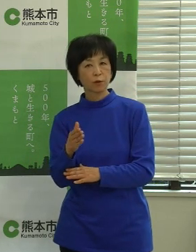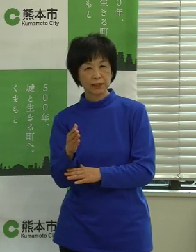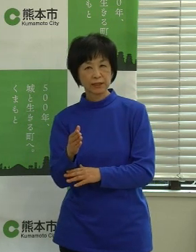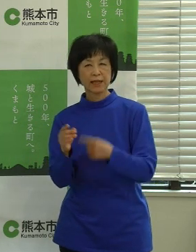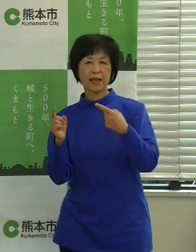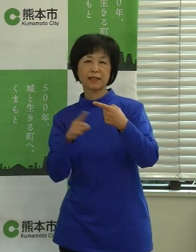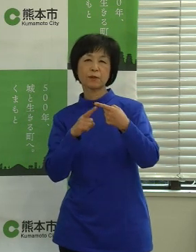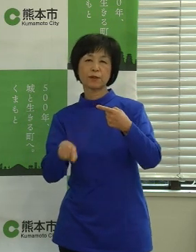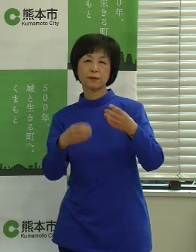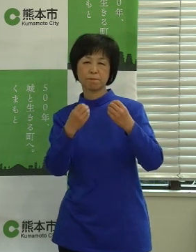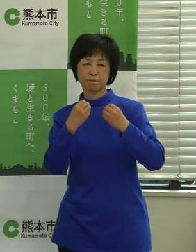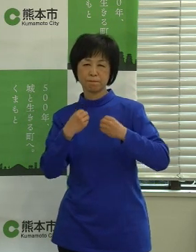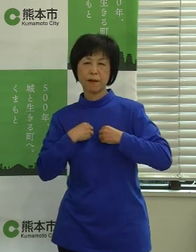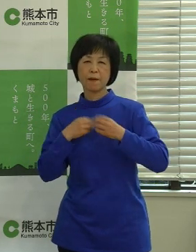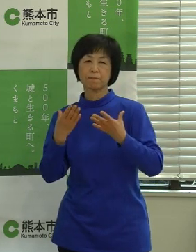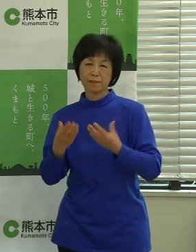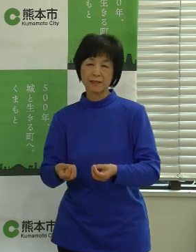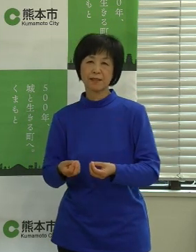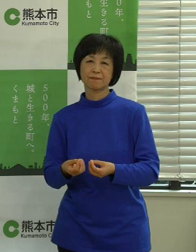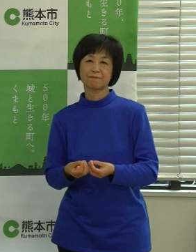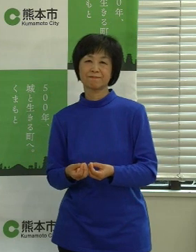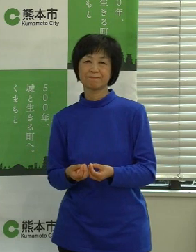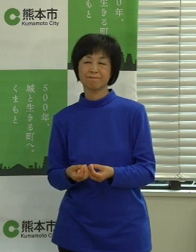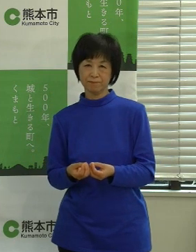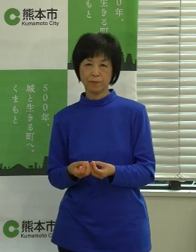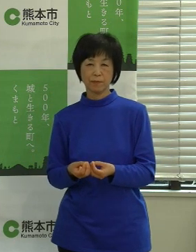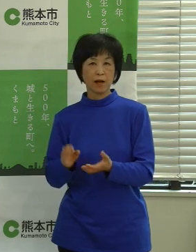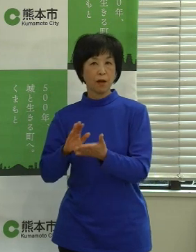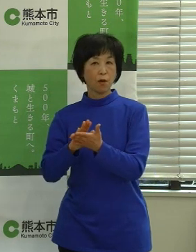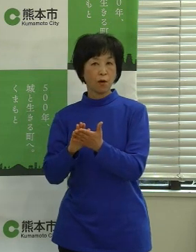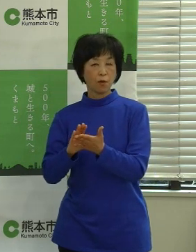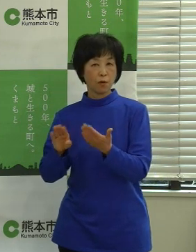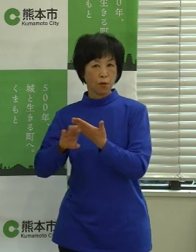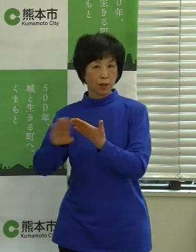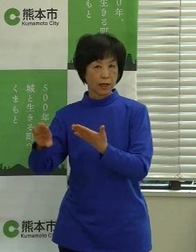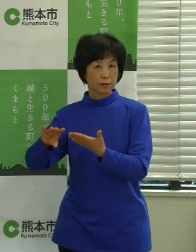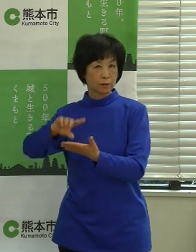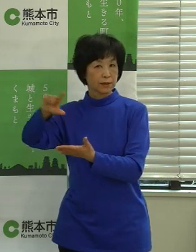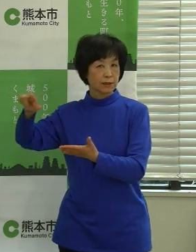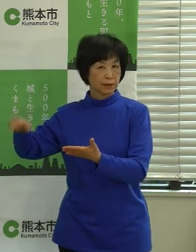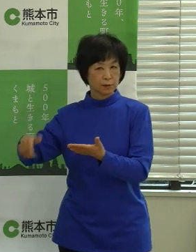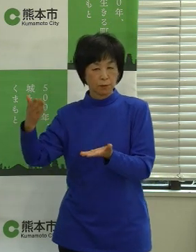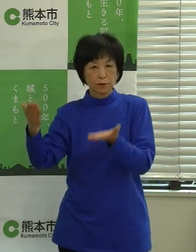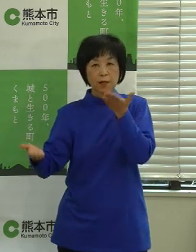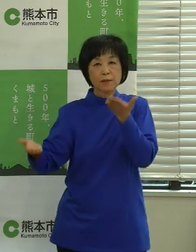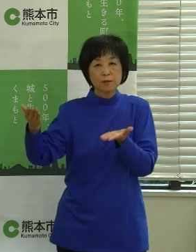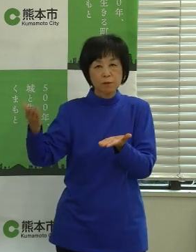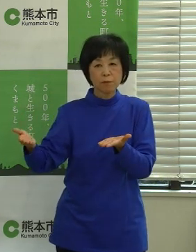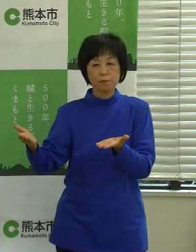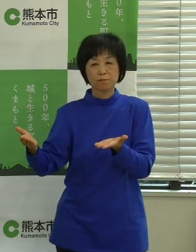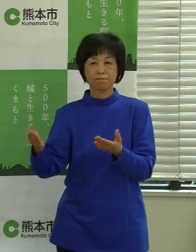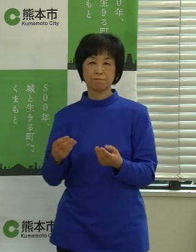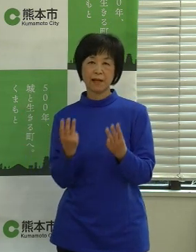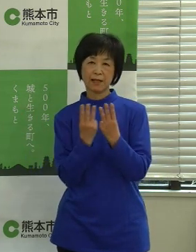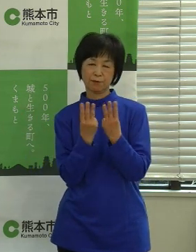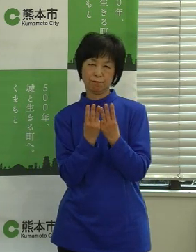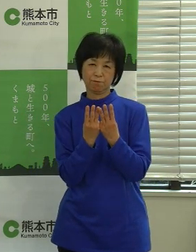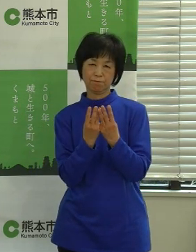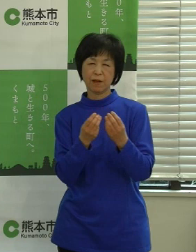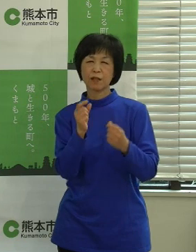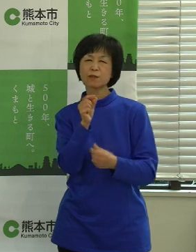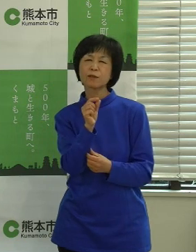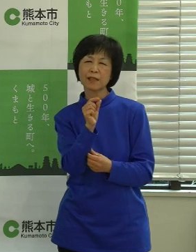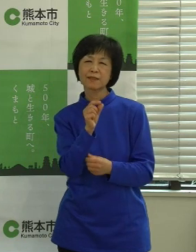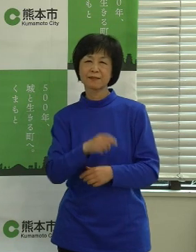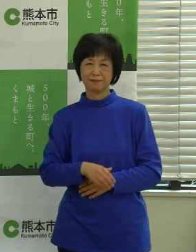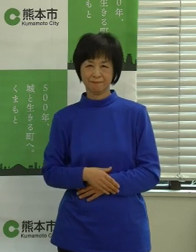をされましたけれども、まあ、かなり他の地域と比較してもですね、少ない水準になっているということは市民の皆